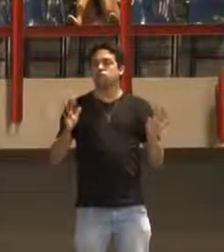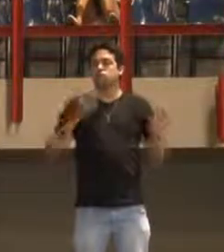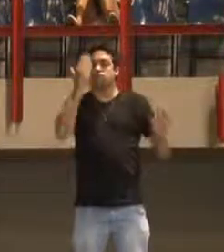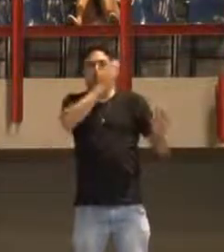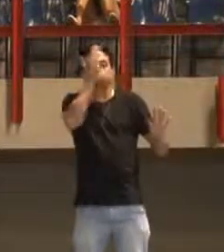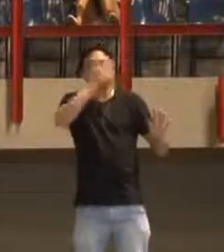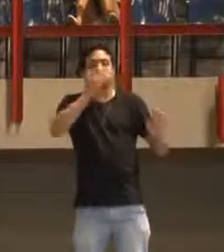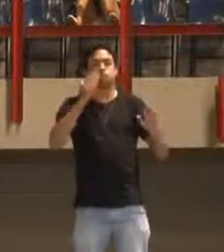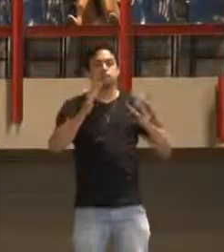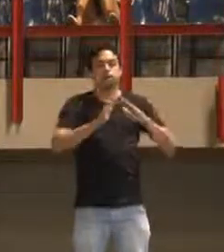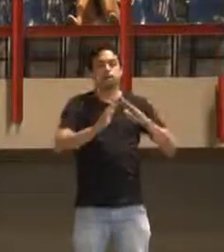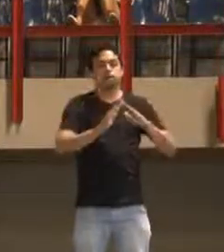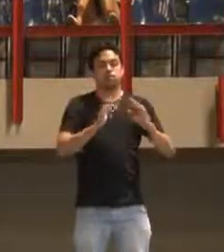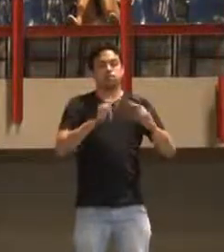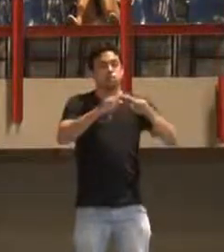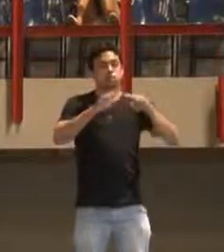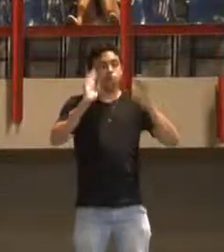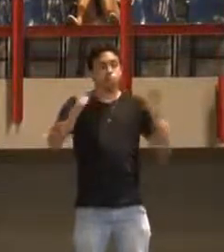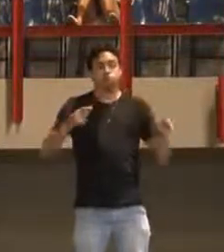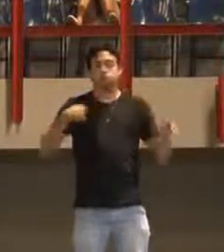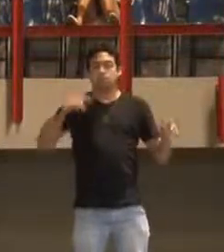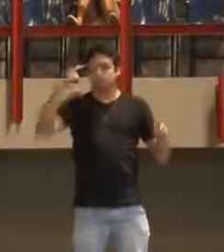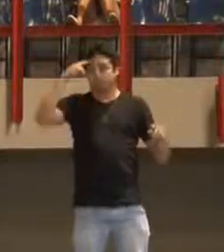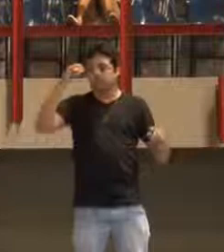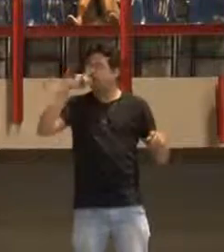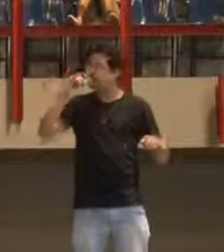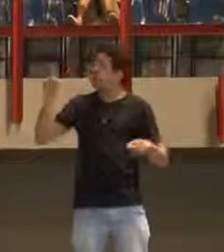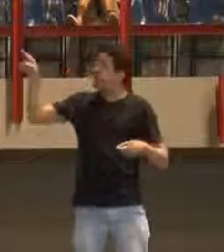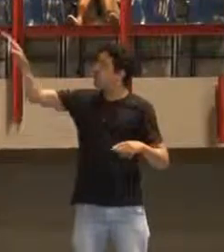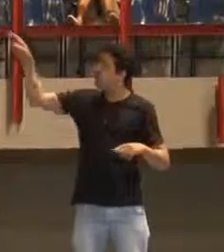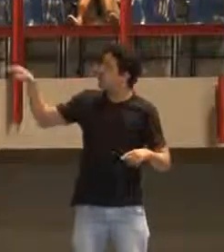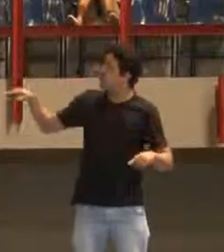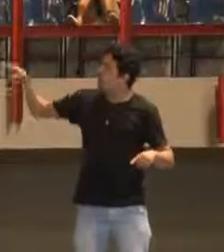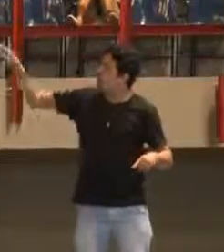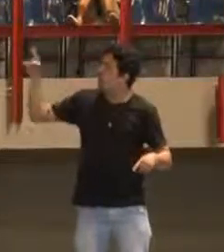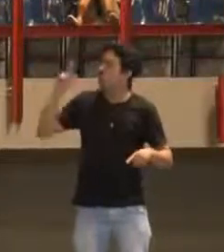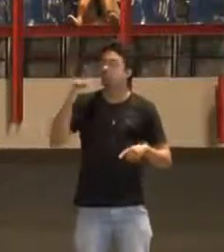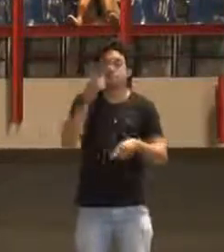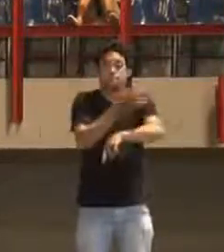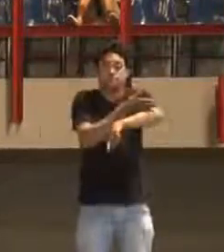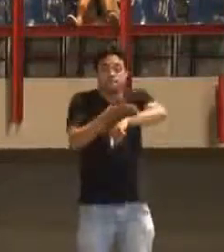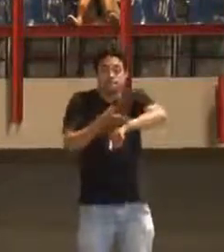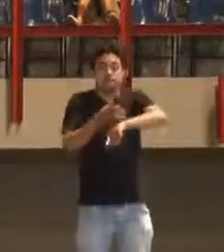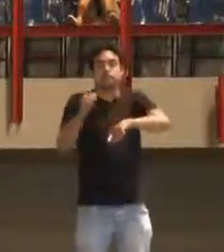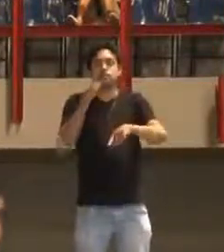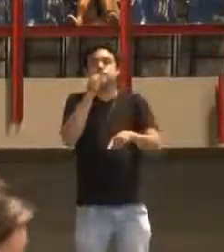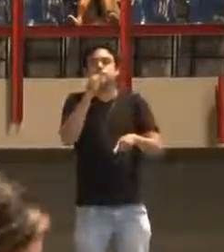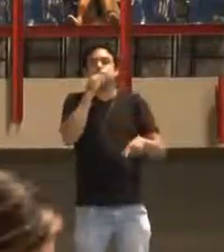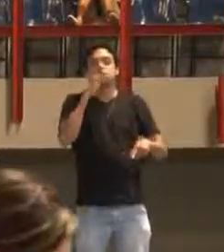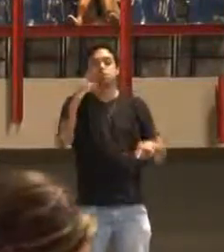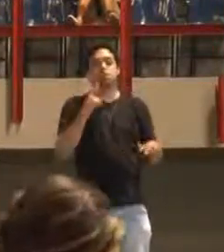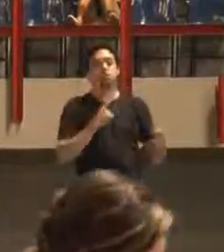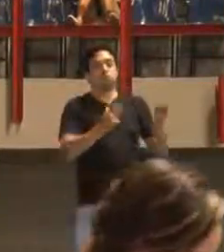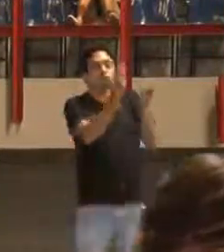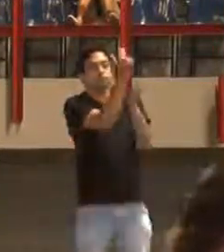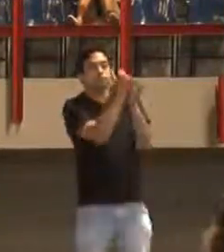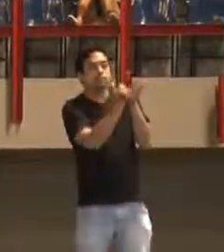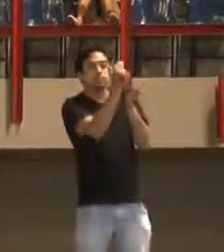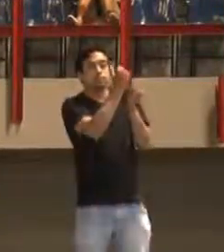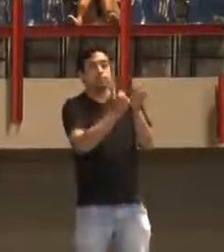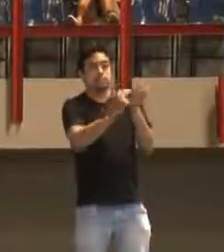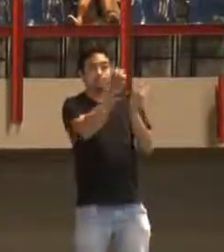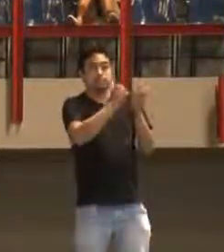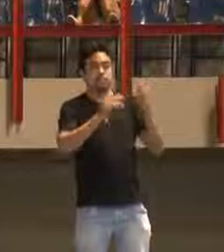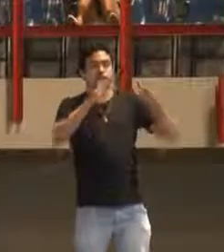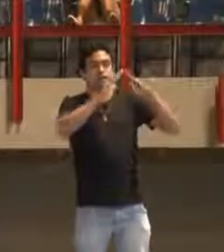a casa, né? Imagina essa lousa aqui, ó. Essa lousa aqui é toda branca, né? Se eu desenhar em cima dessa lousa branca